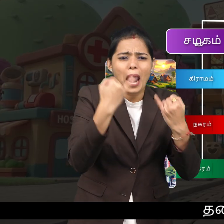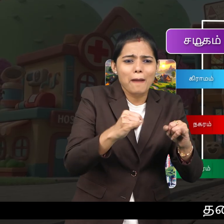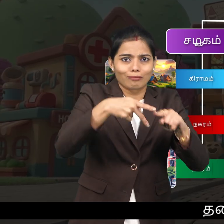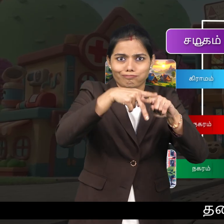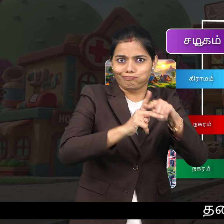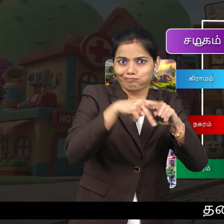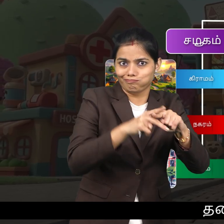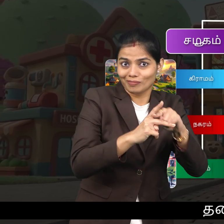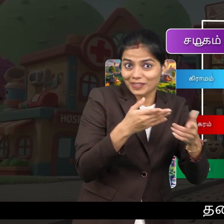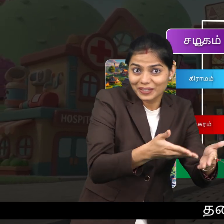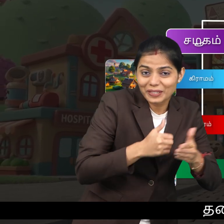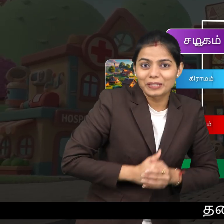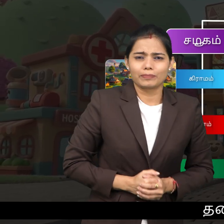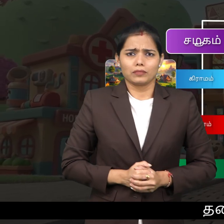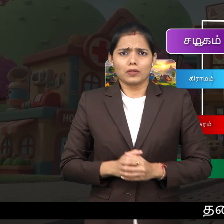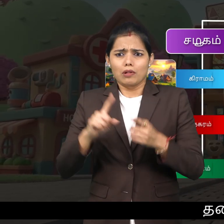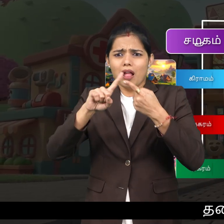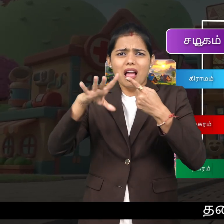தண்ணீர் அல்லது மின்சாரம்,